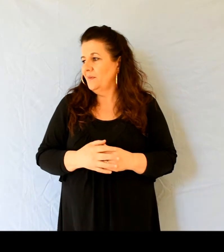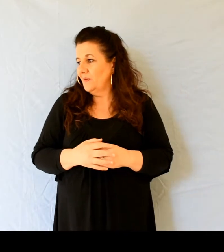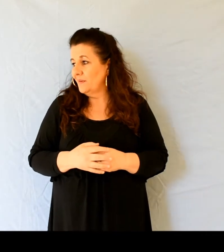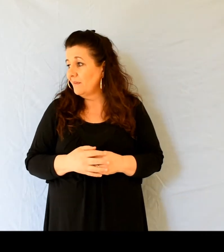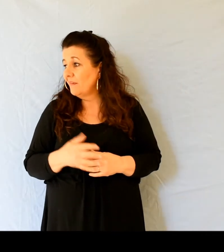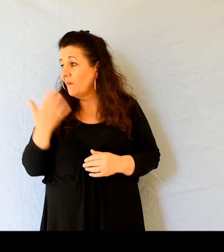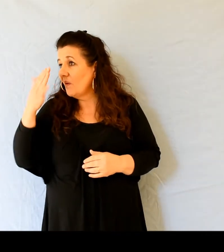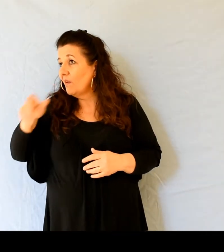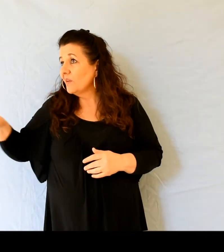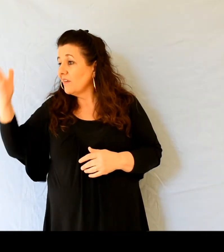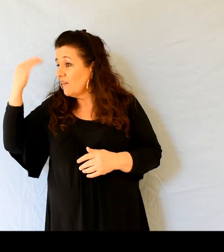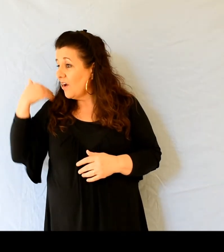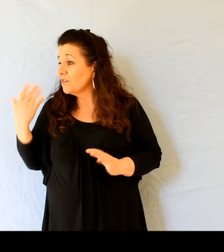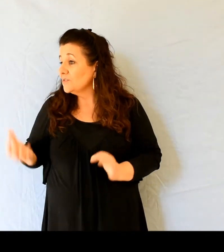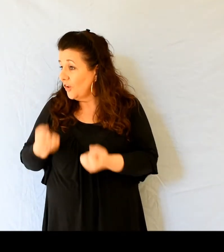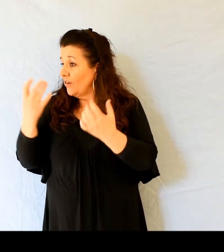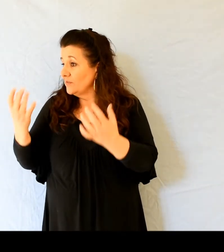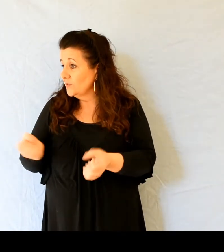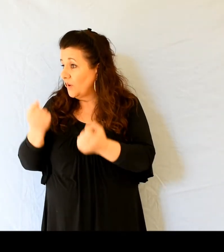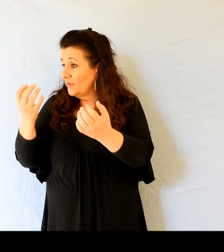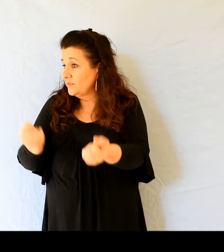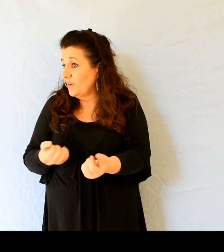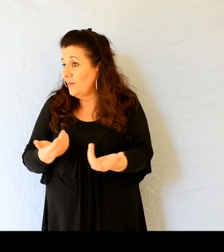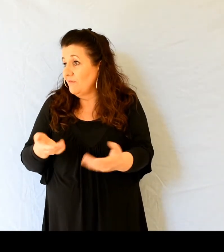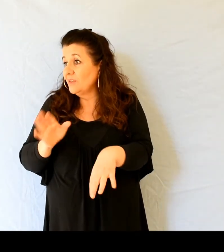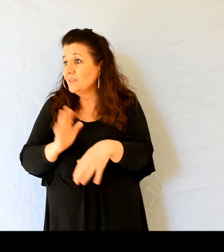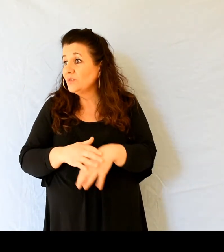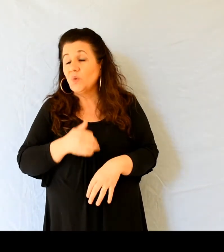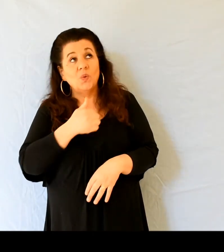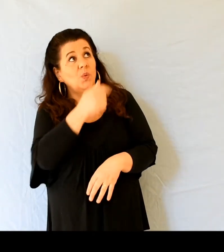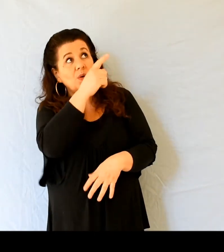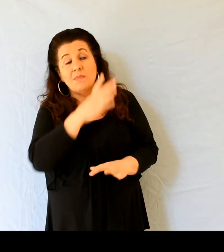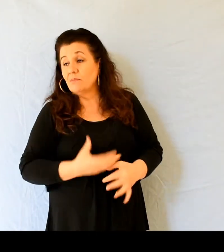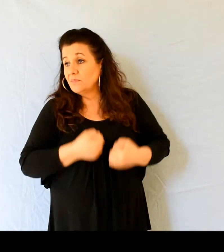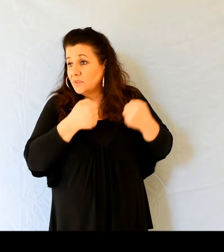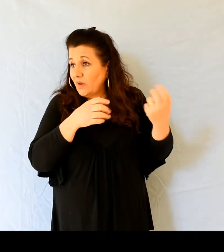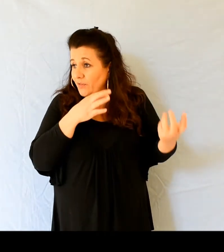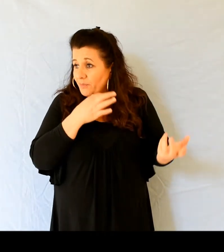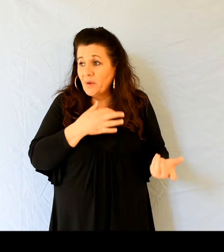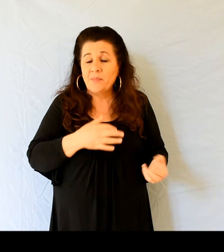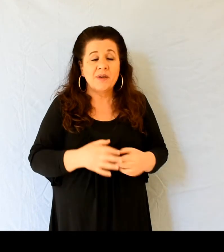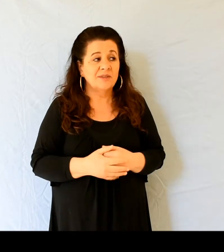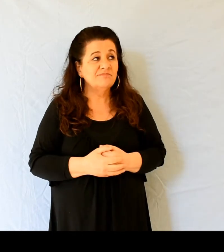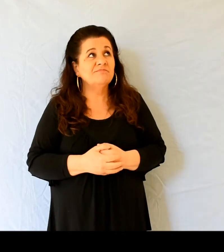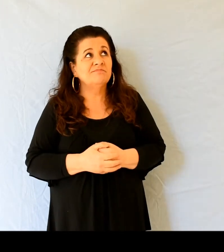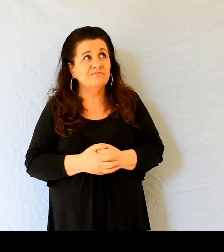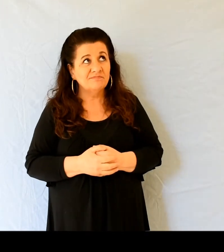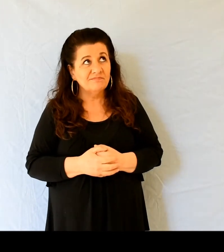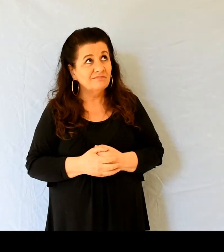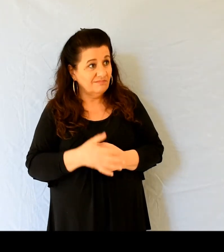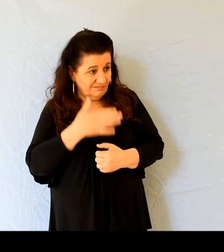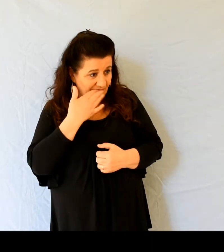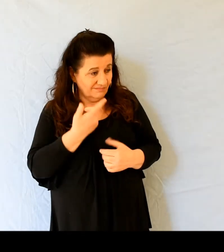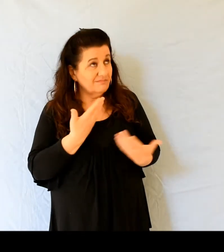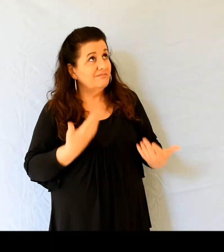sauvé d'autres, et il ne peut pas se sauver lui-même, qu'il descende maintenant de la